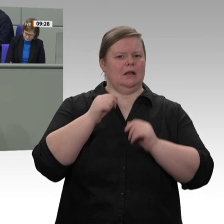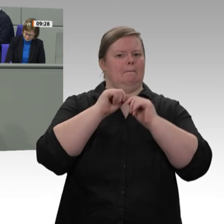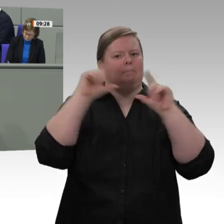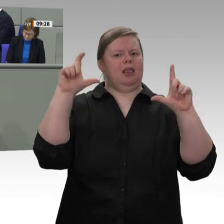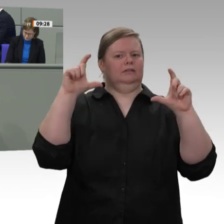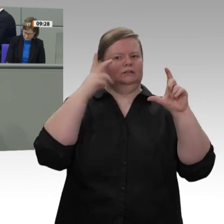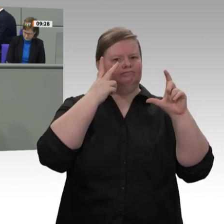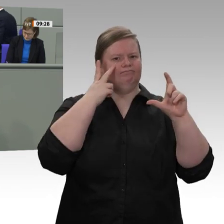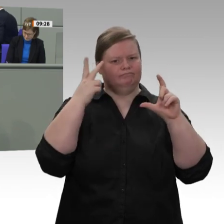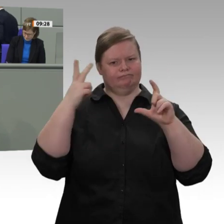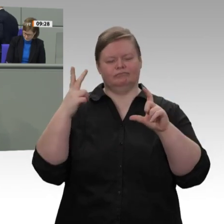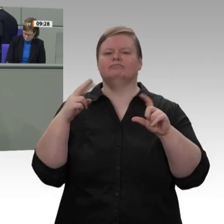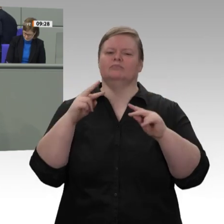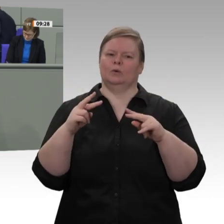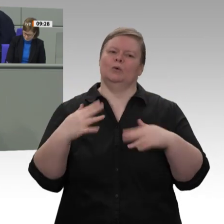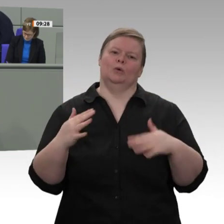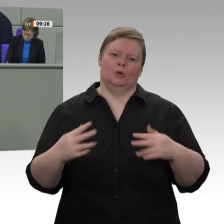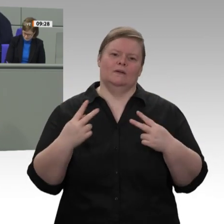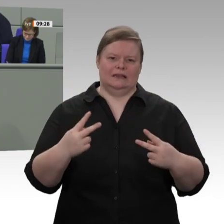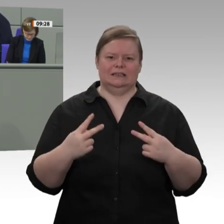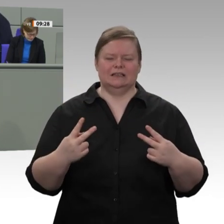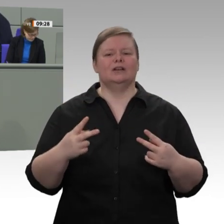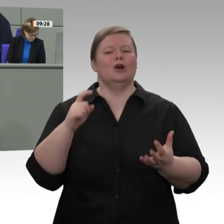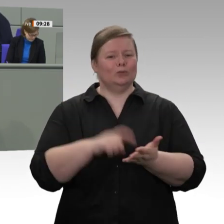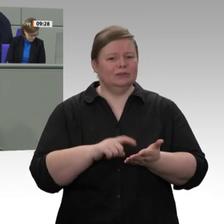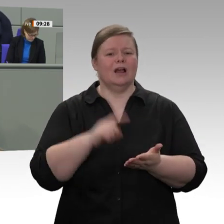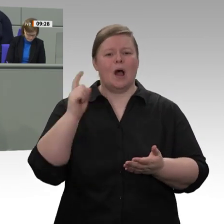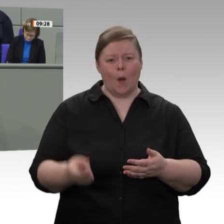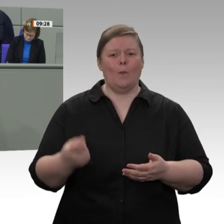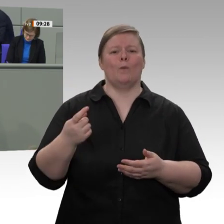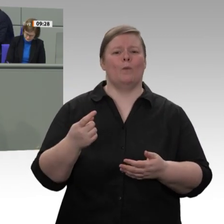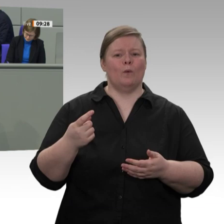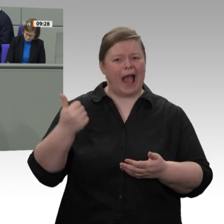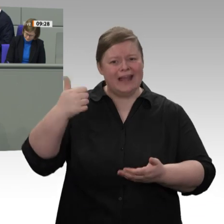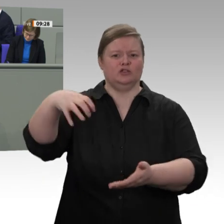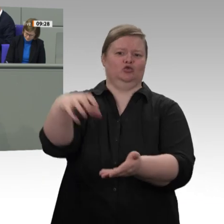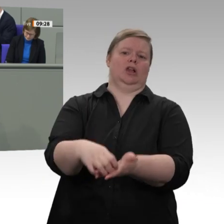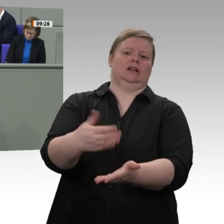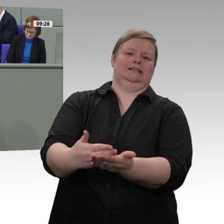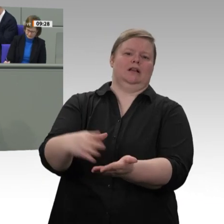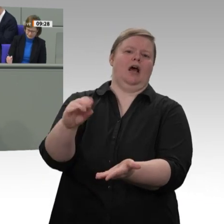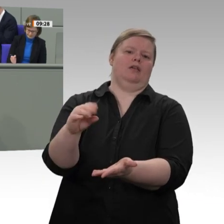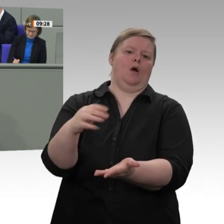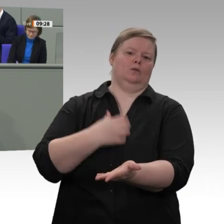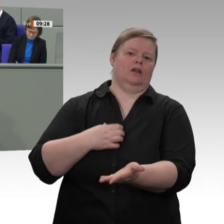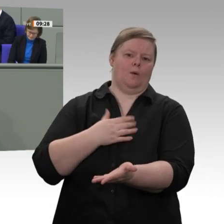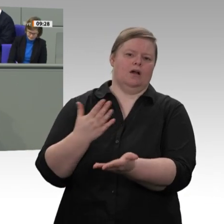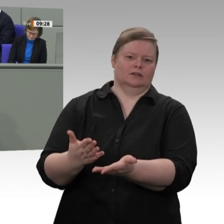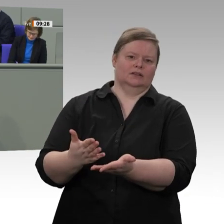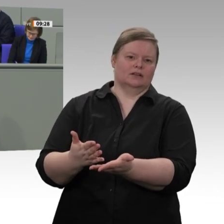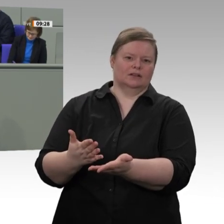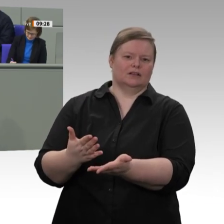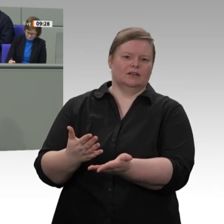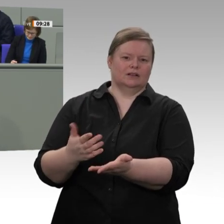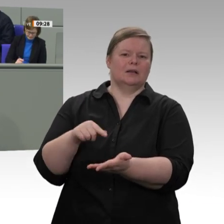zu verarbeiten. Auch das sollten wir heute in unseren Reden mitbedenken. Aber natürlich müssen wir uns gleichzeitig